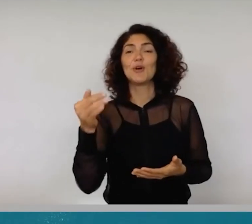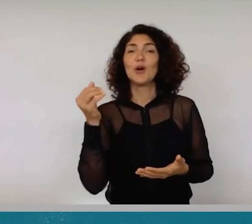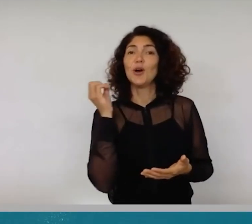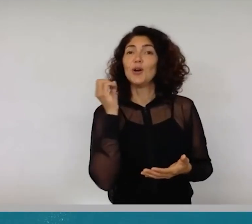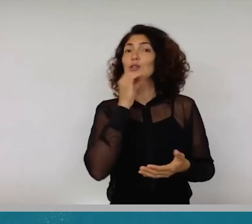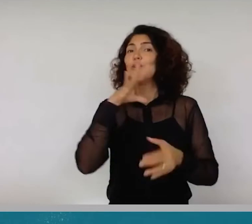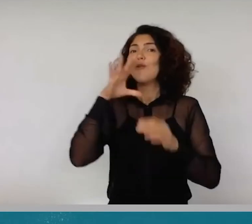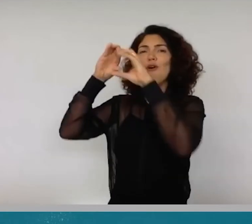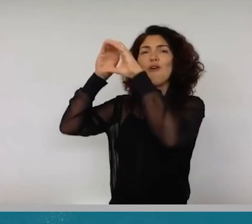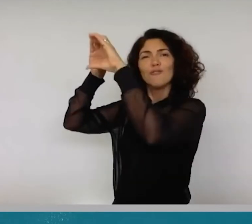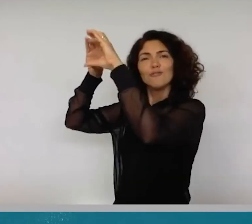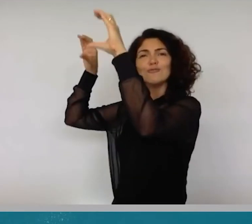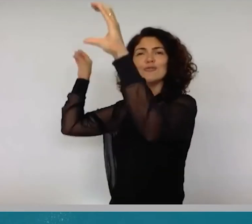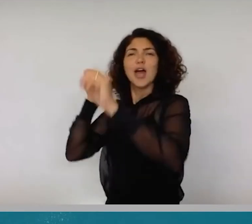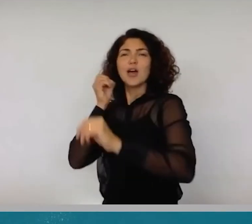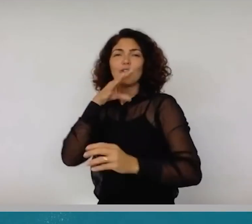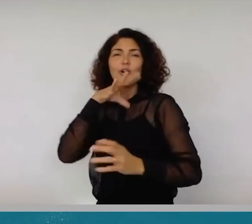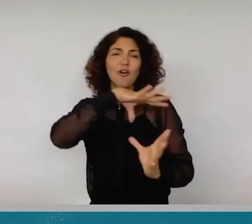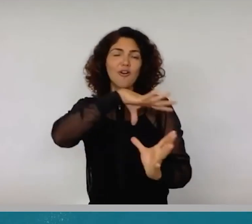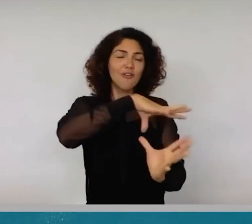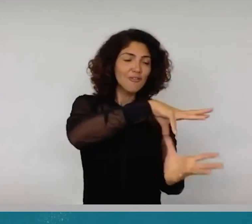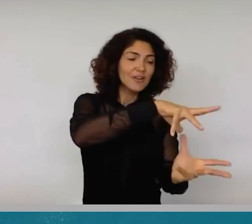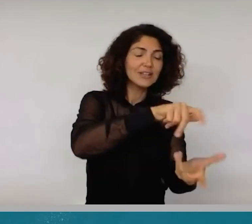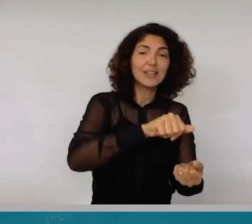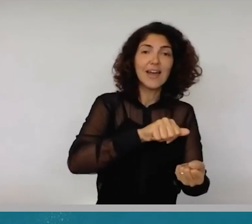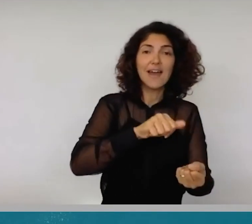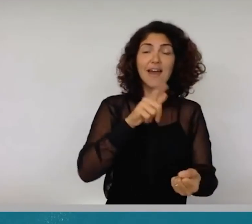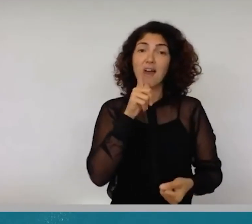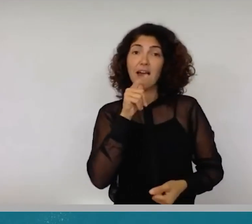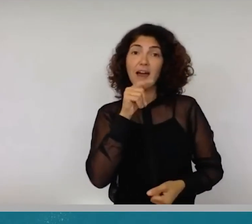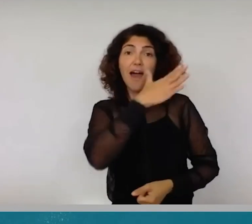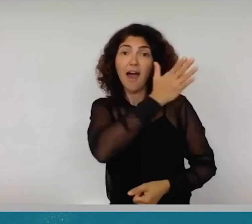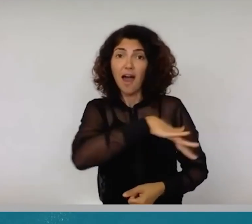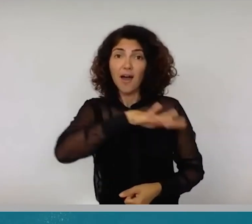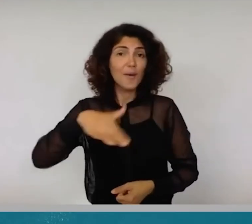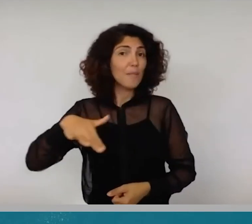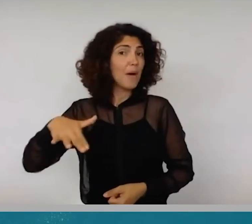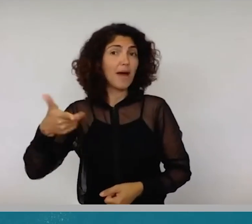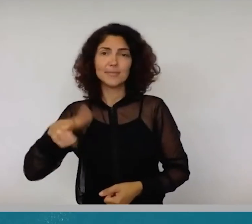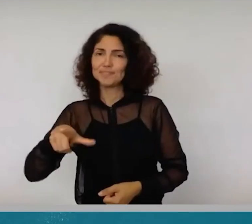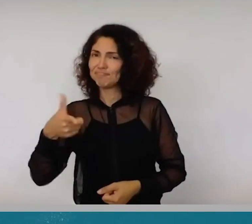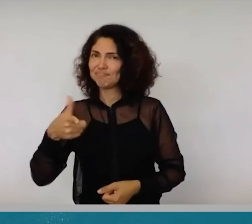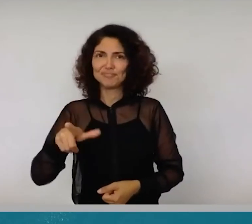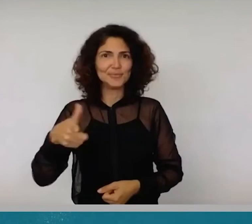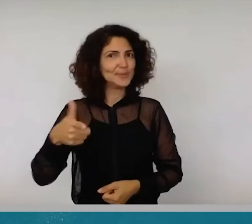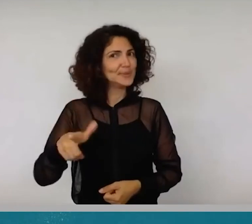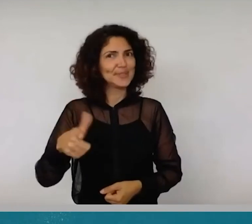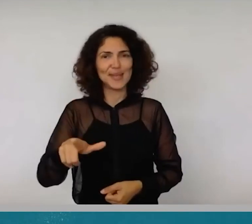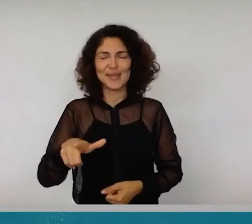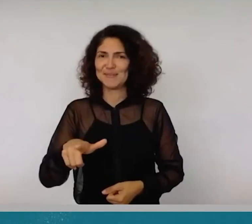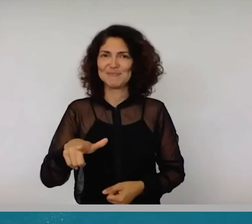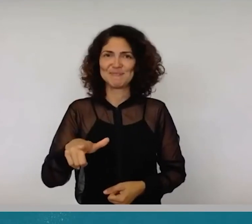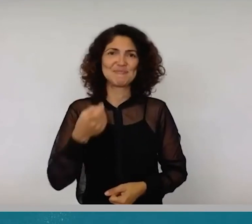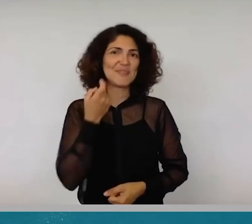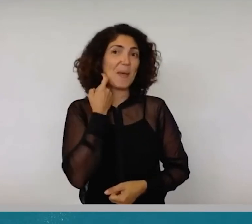mar. Não precisará de peixe mais. Ele ficou triste que não vai ter